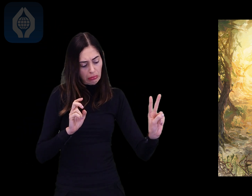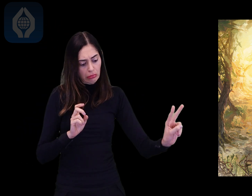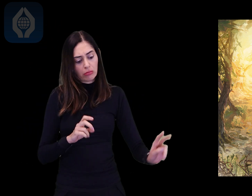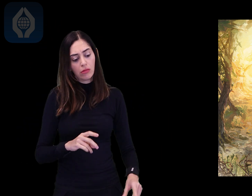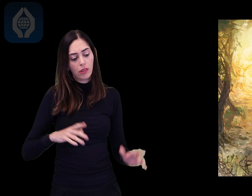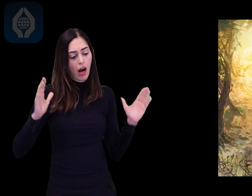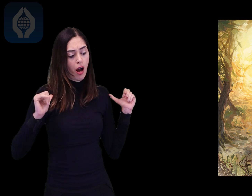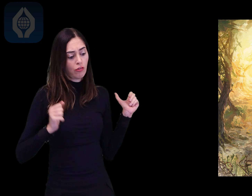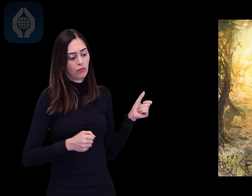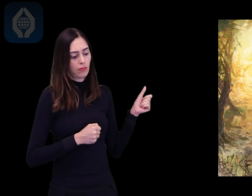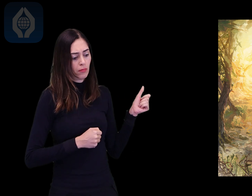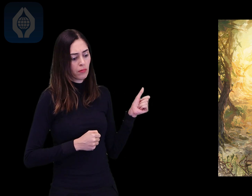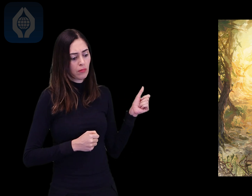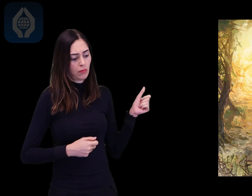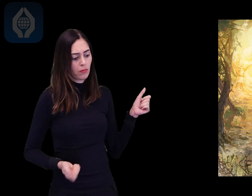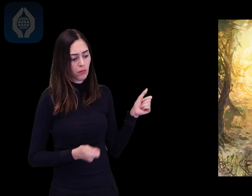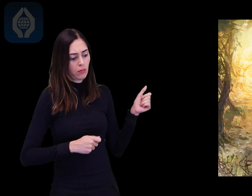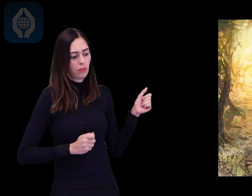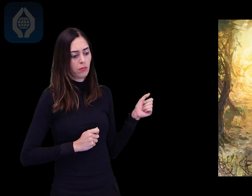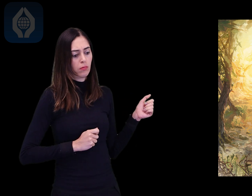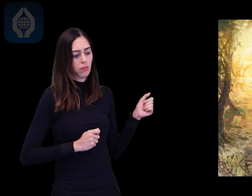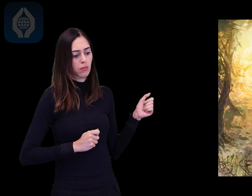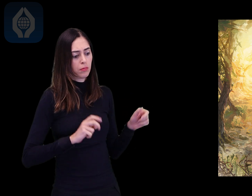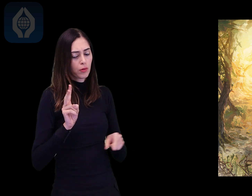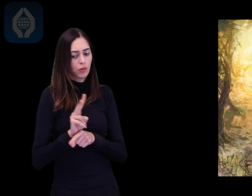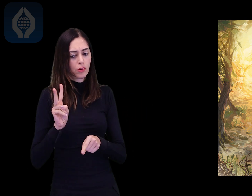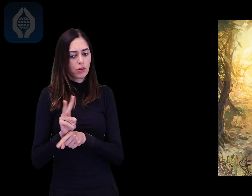hora de castigar o mundo, não há como escapar dele.